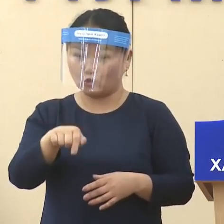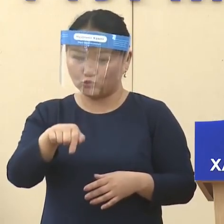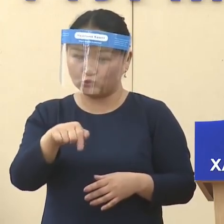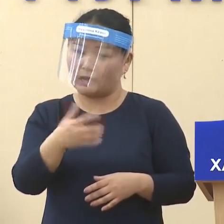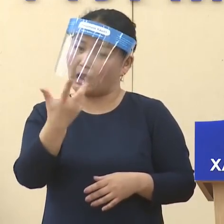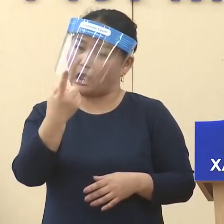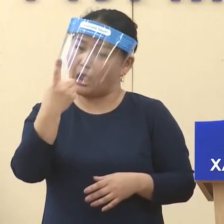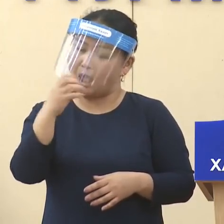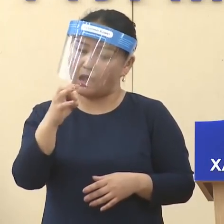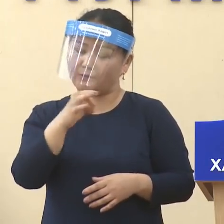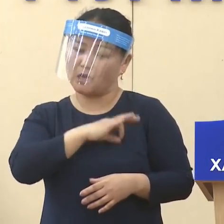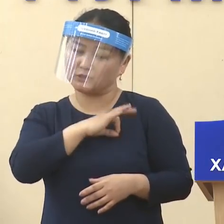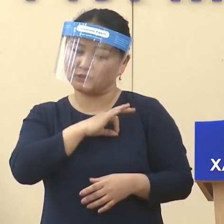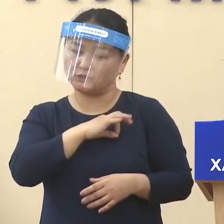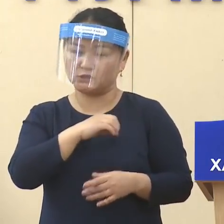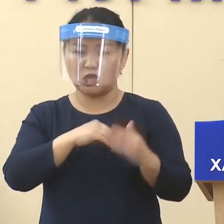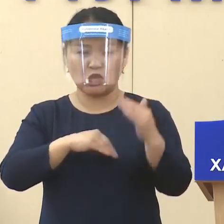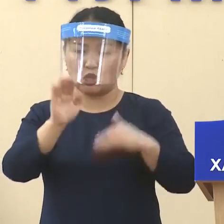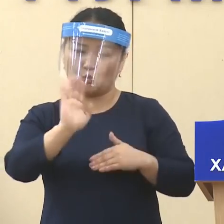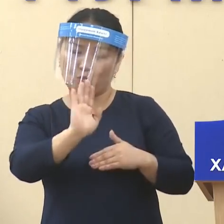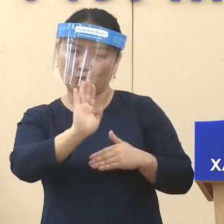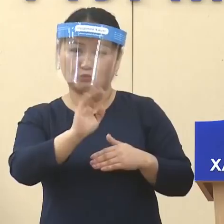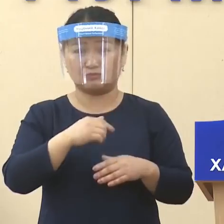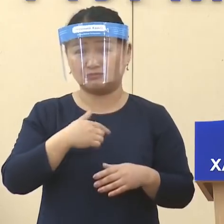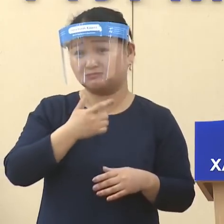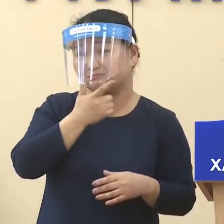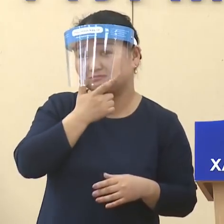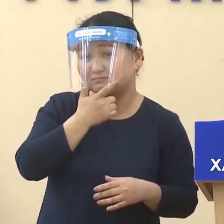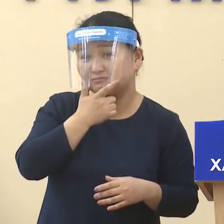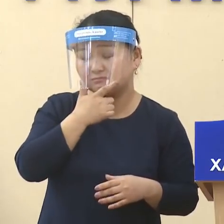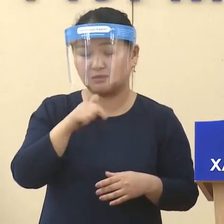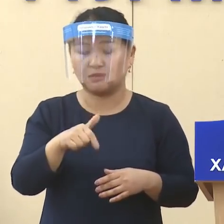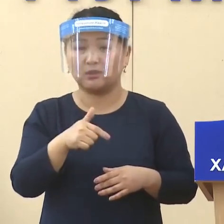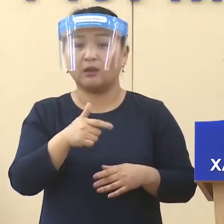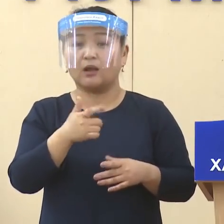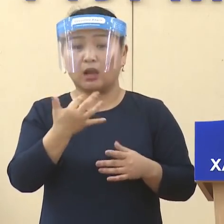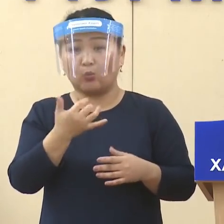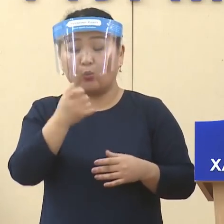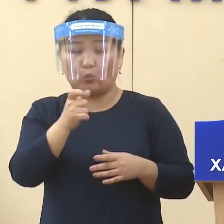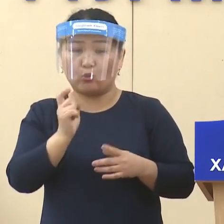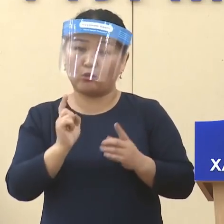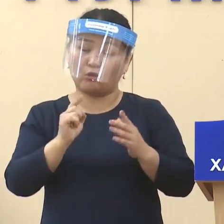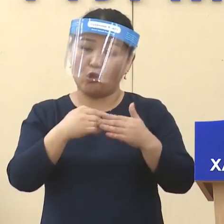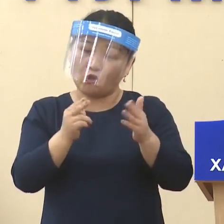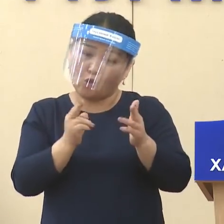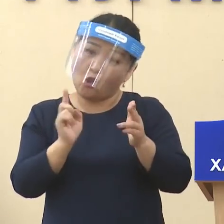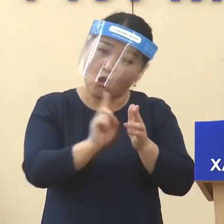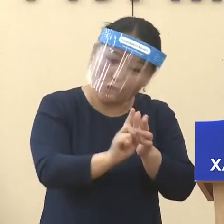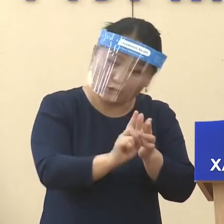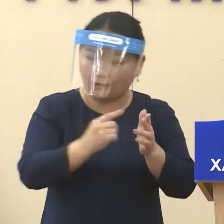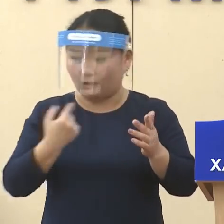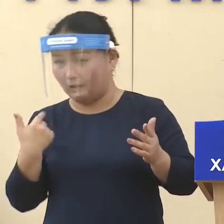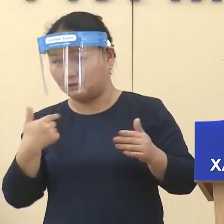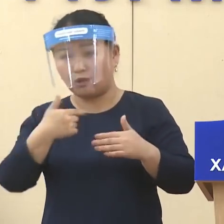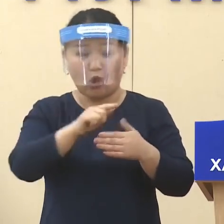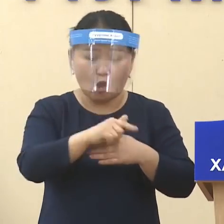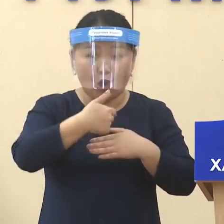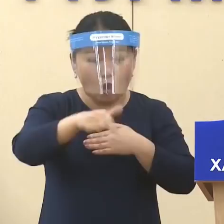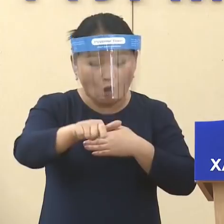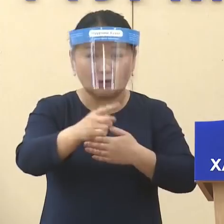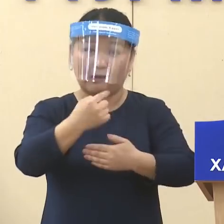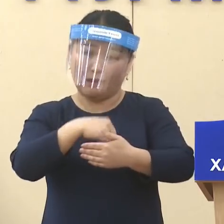тэдийг хэрэглээрэй гэсэн тийм лимит тоо тогтоож болдгоо хичнээн ч орж гарч болно тийм ээ. А тэрэн дээр бол одоо